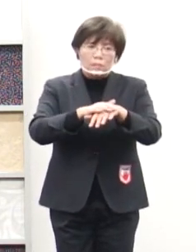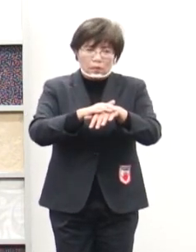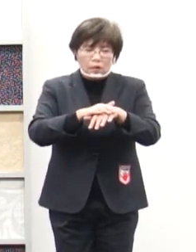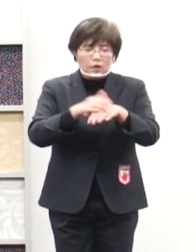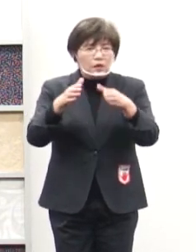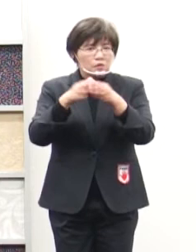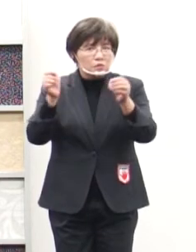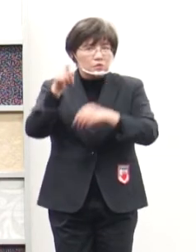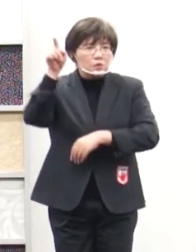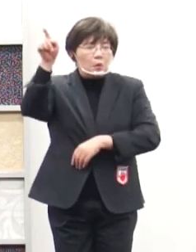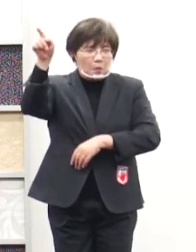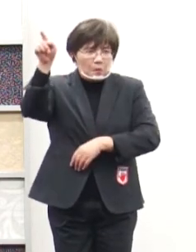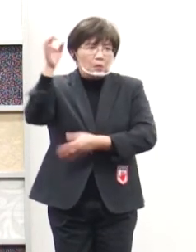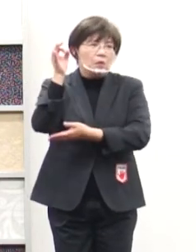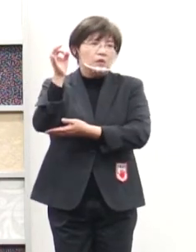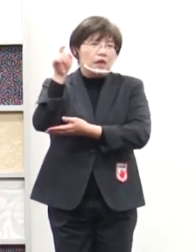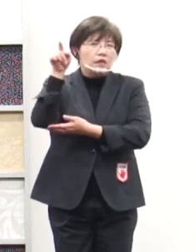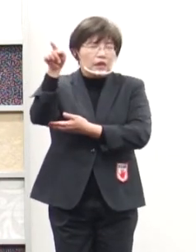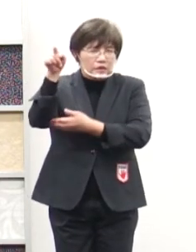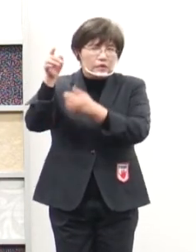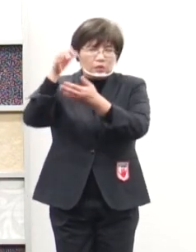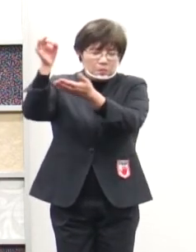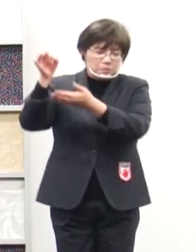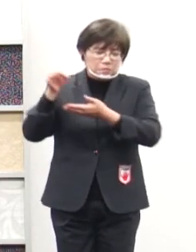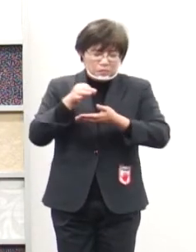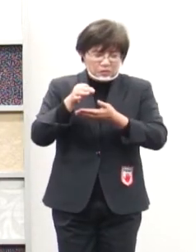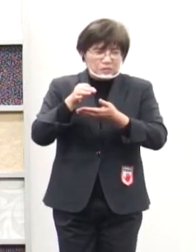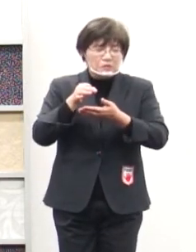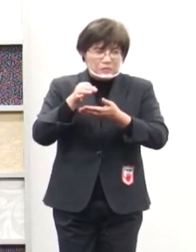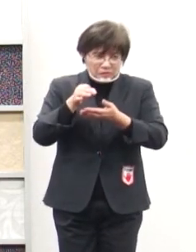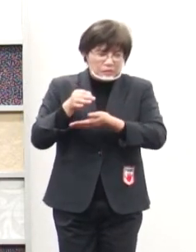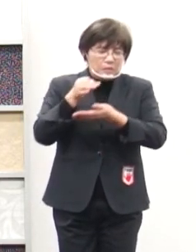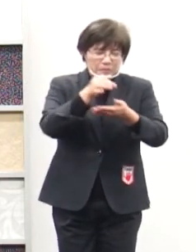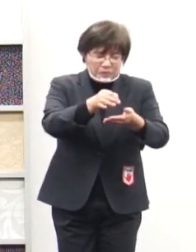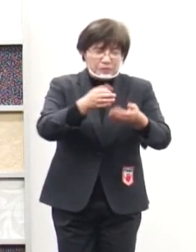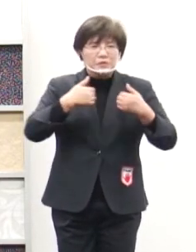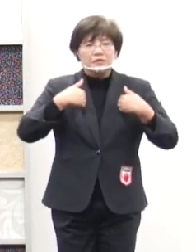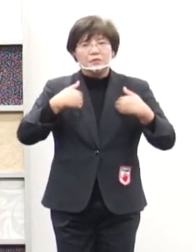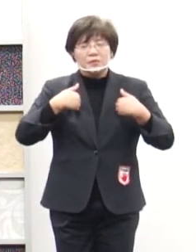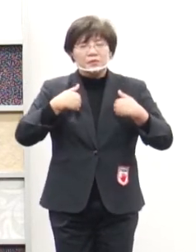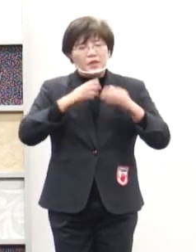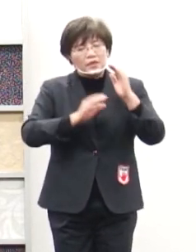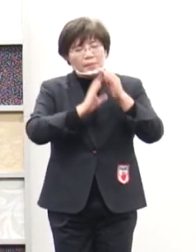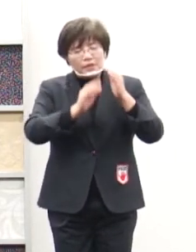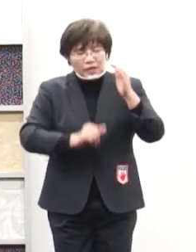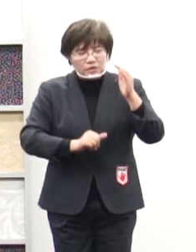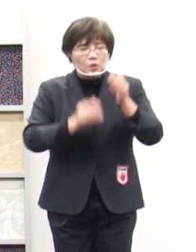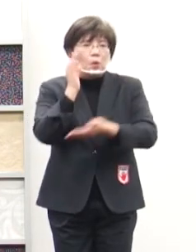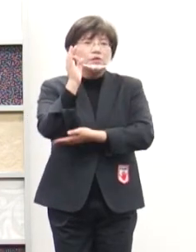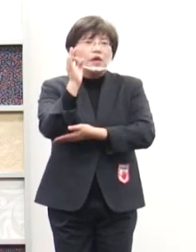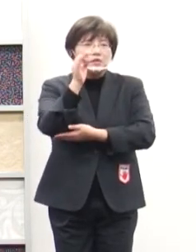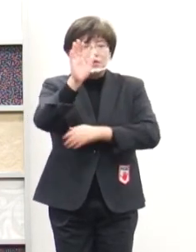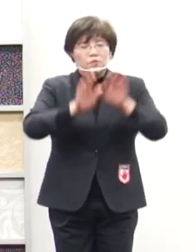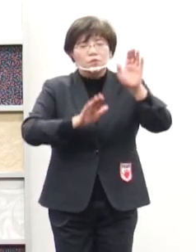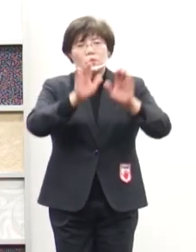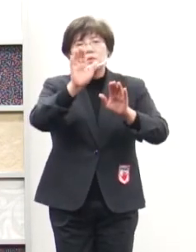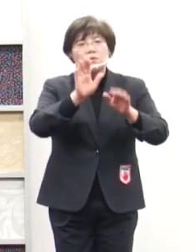り国の財源措置、がなければ、できないというのは今の山梨県の、財政状況の現状であります。